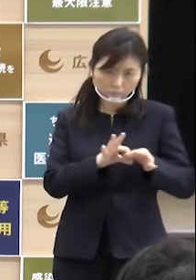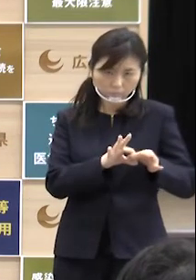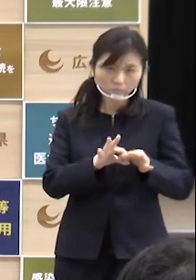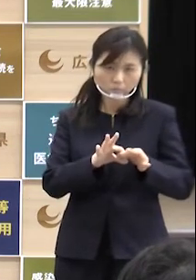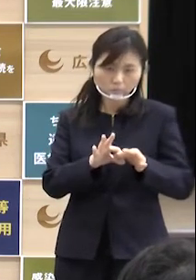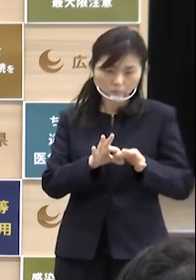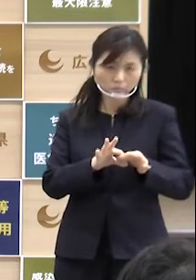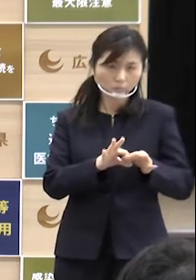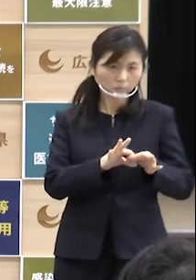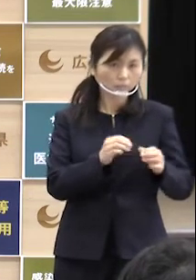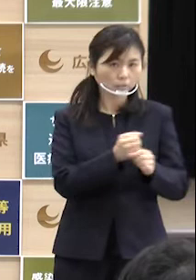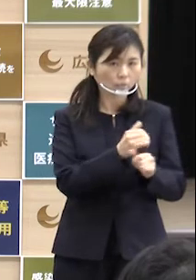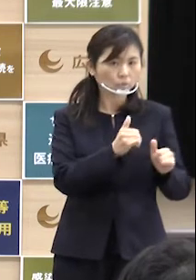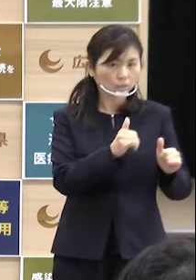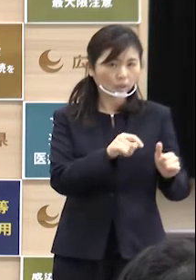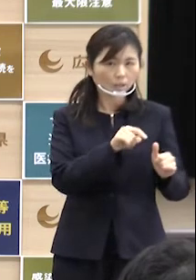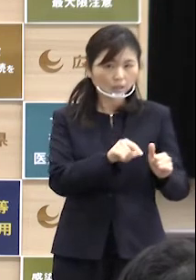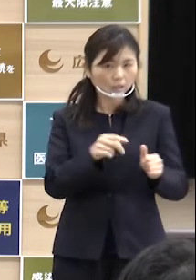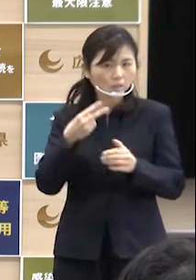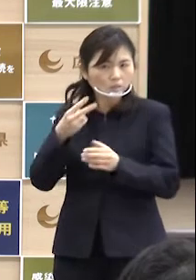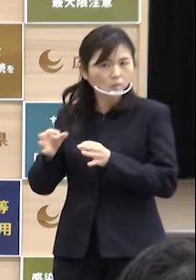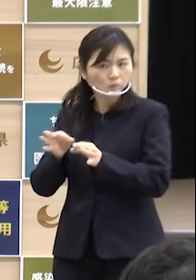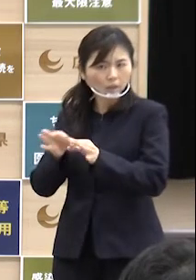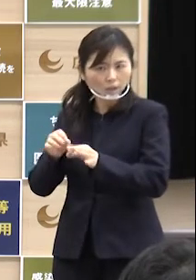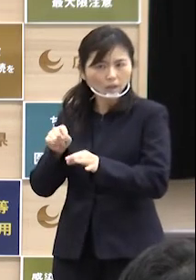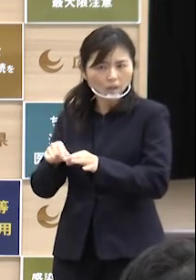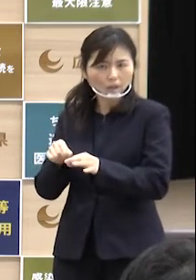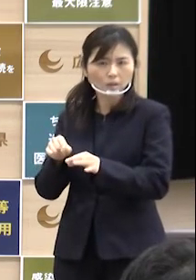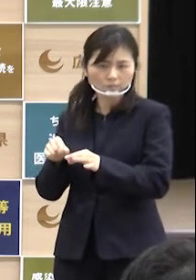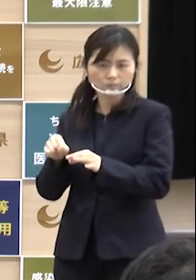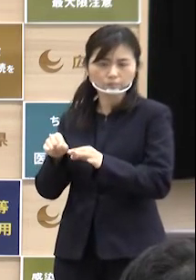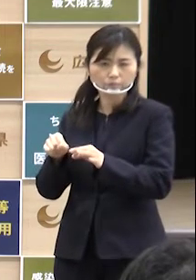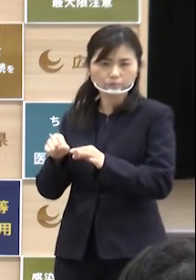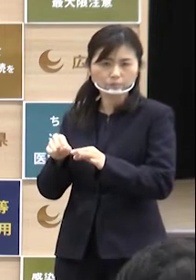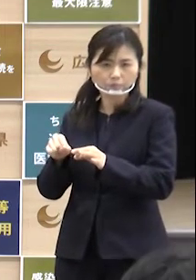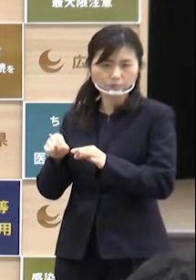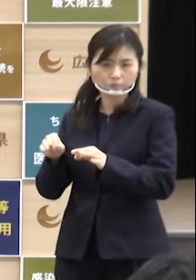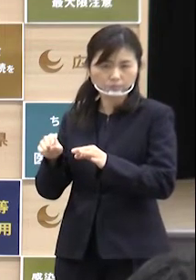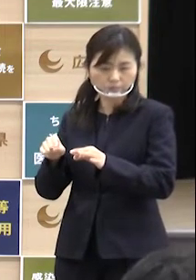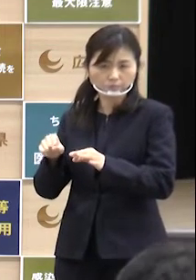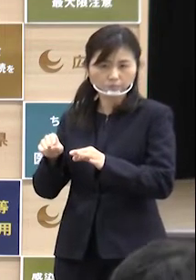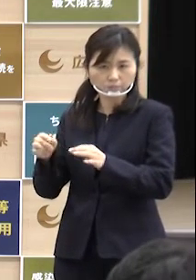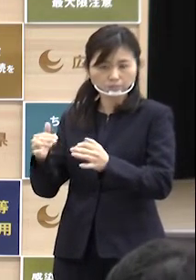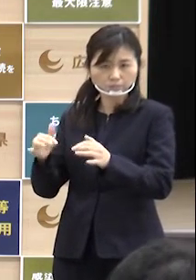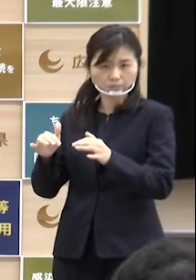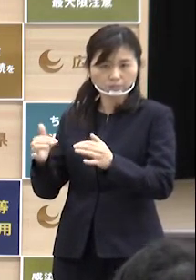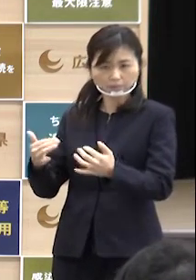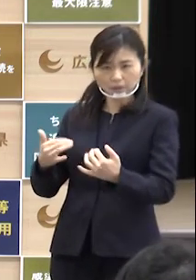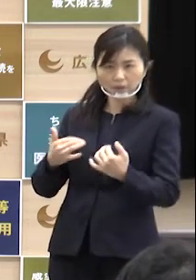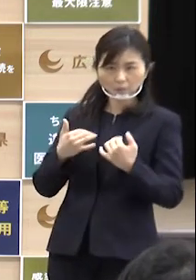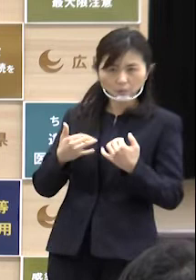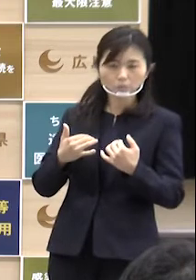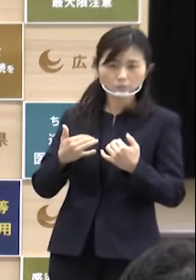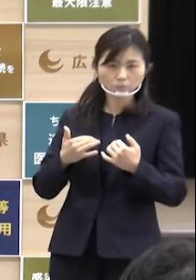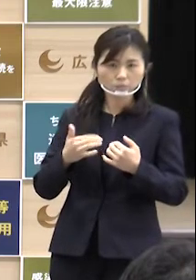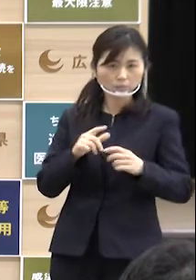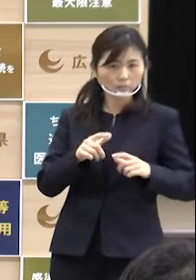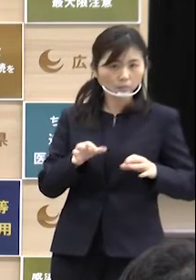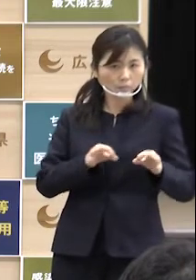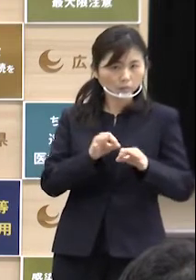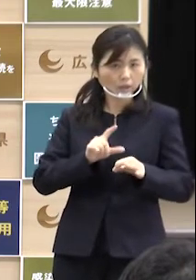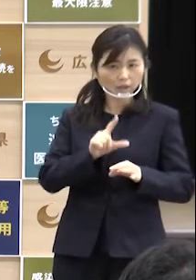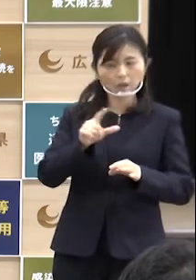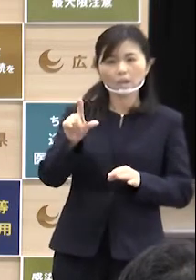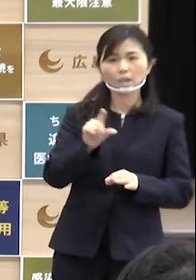で、飲食店の休業時短営業の影響を受け売上が減少している県内の中小事業者を